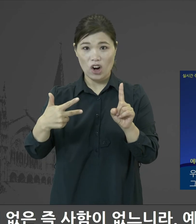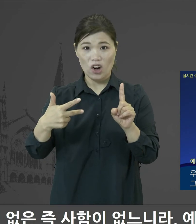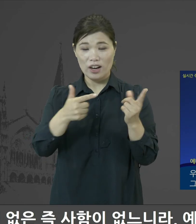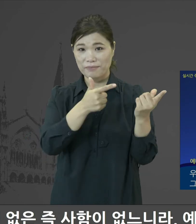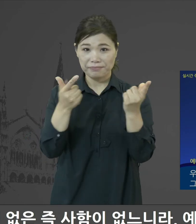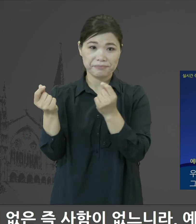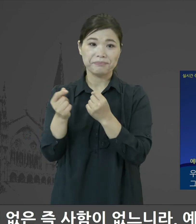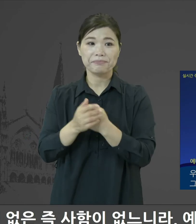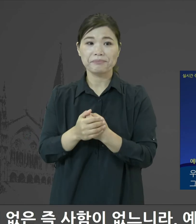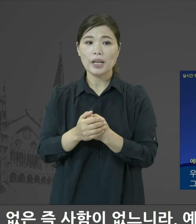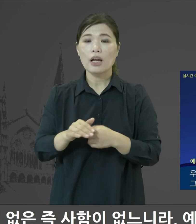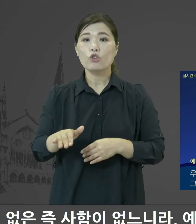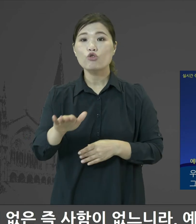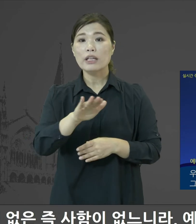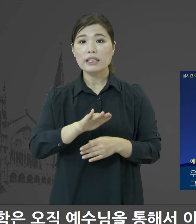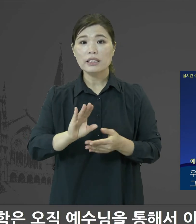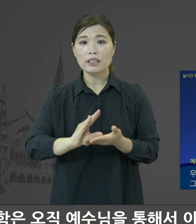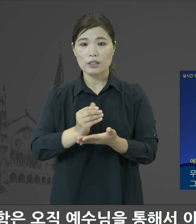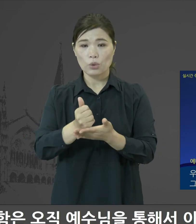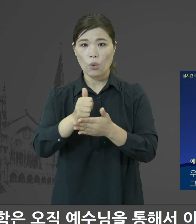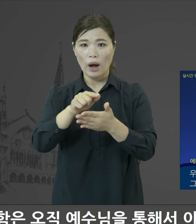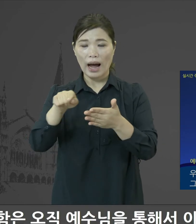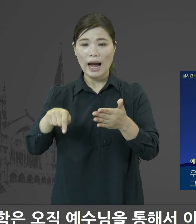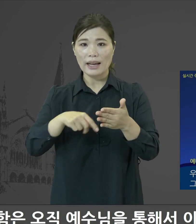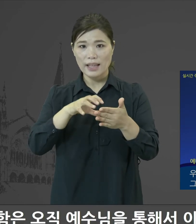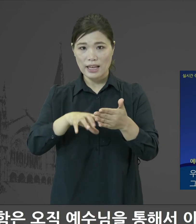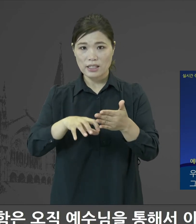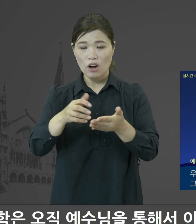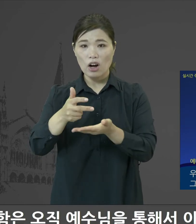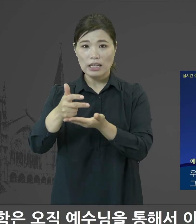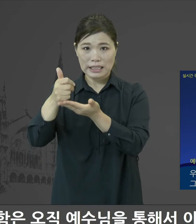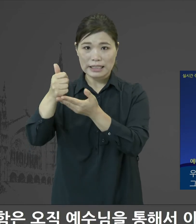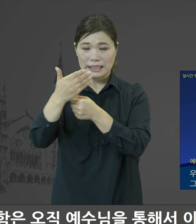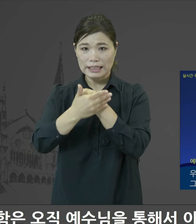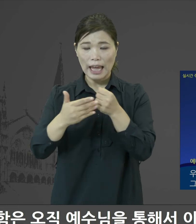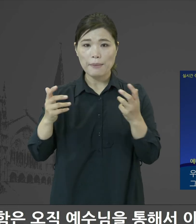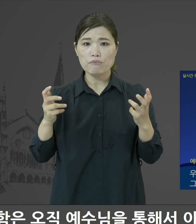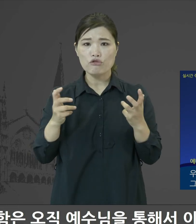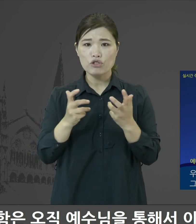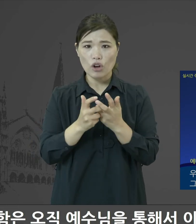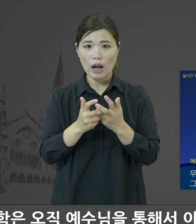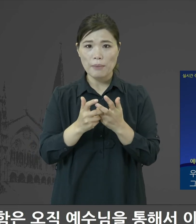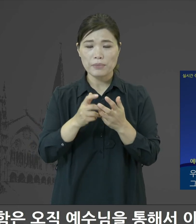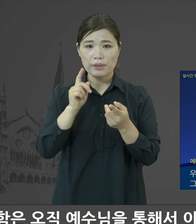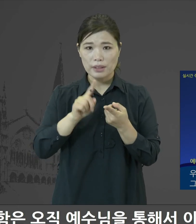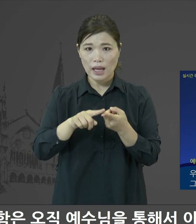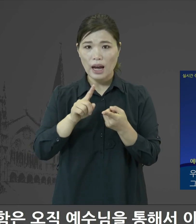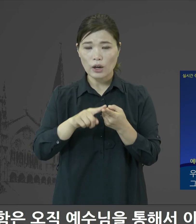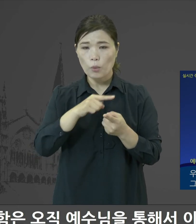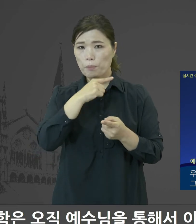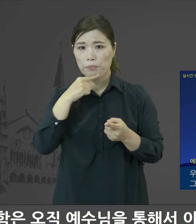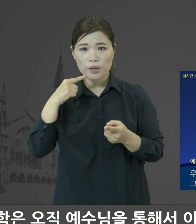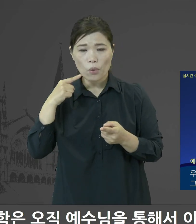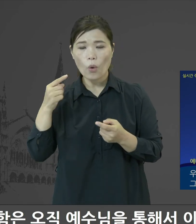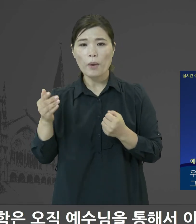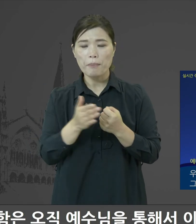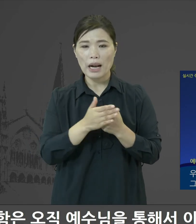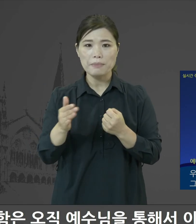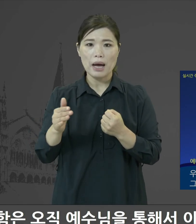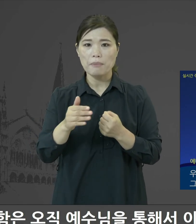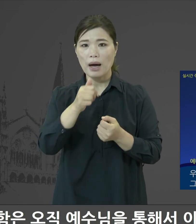읽겠습니다. 우리는 그리스도 안에서 그의 은혜의 풍성함을 따라 그의 피로 말미암아 속량